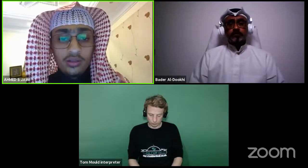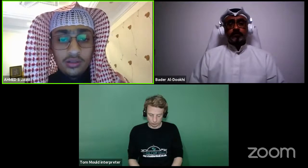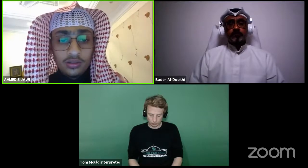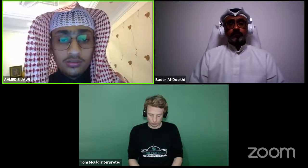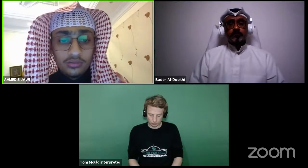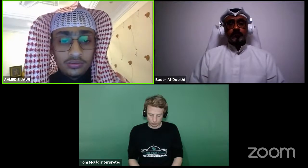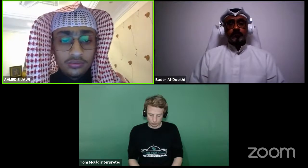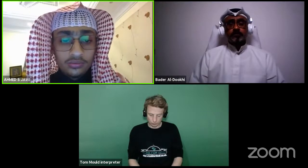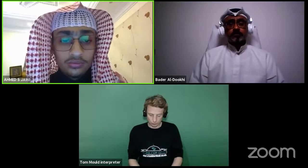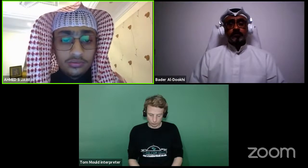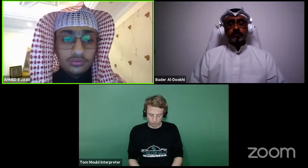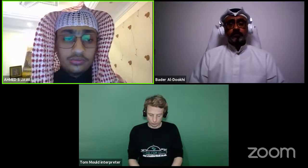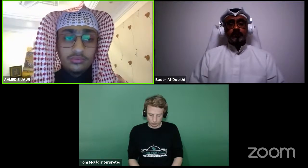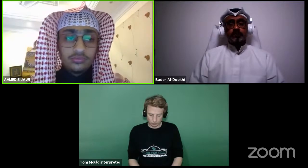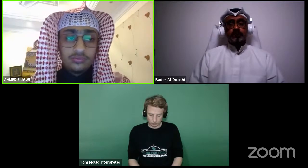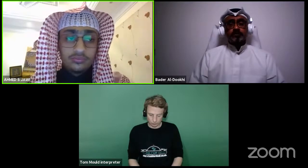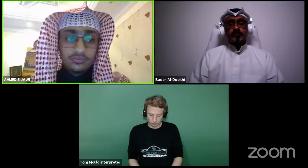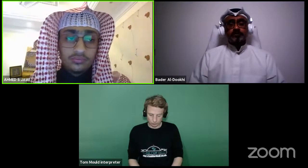المحال.